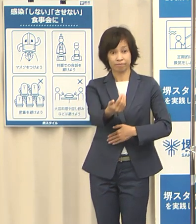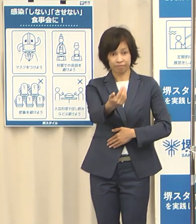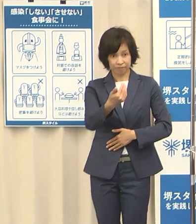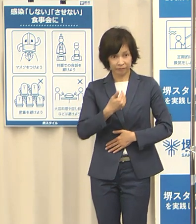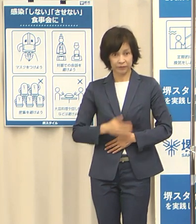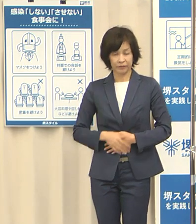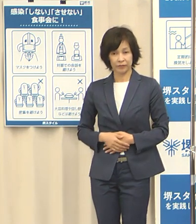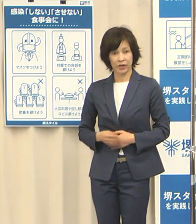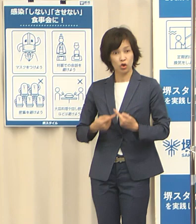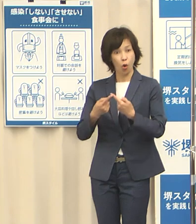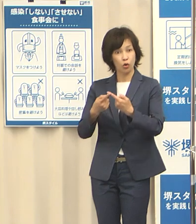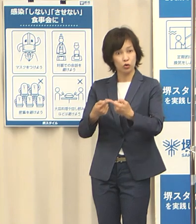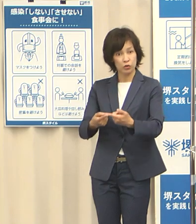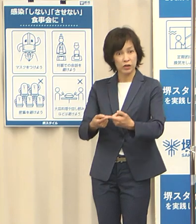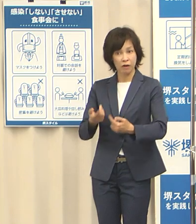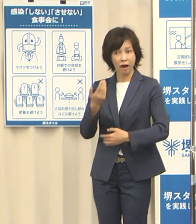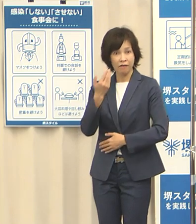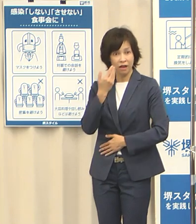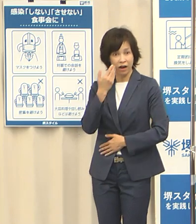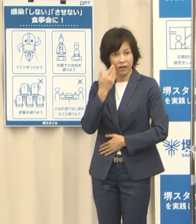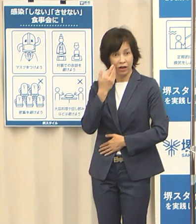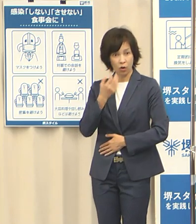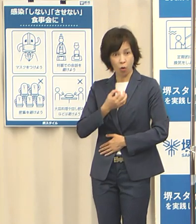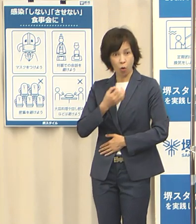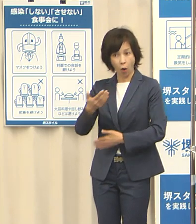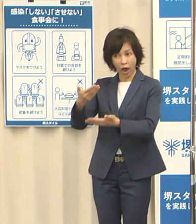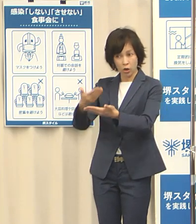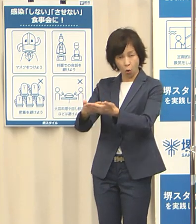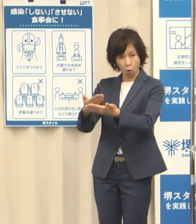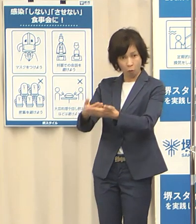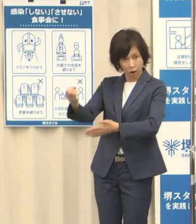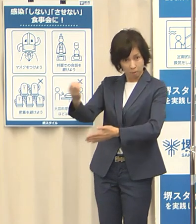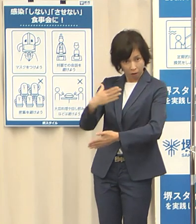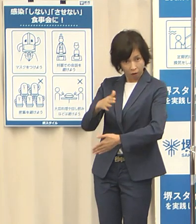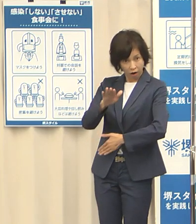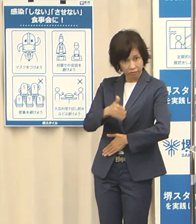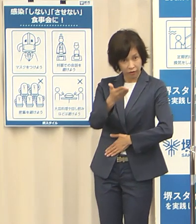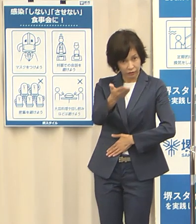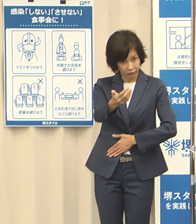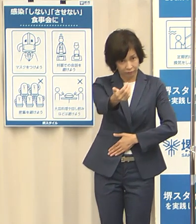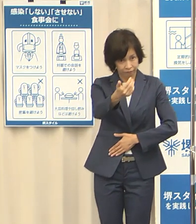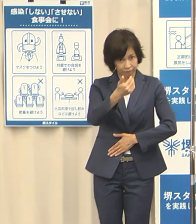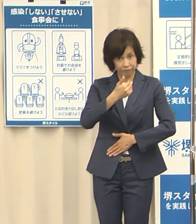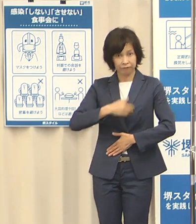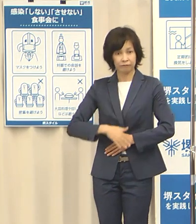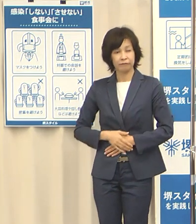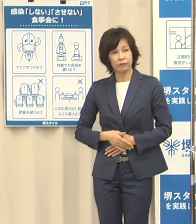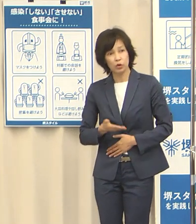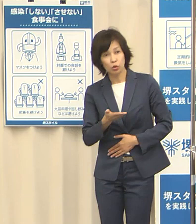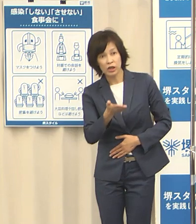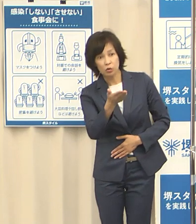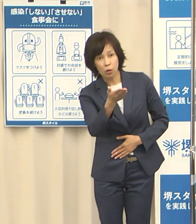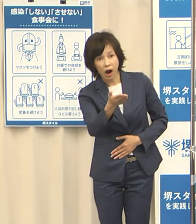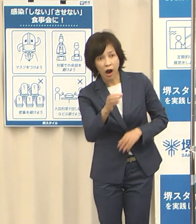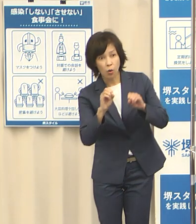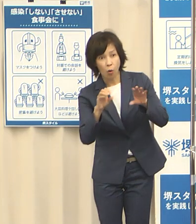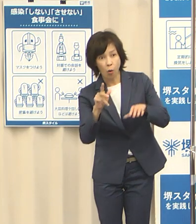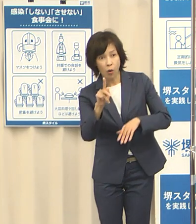どなたかからの声が直接あってっていうことですか。 どうでしょうか、候補聞いて